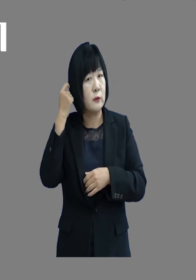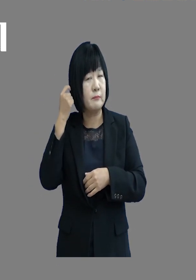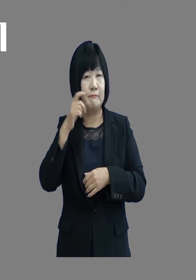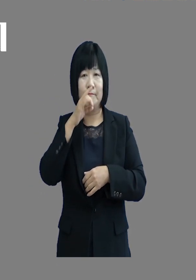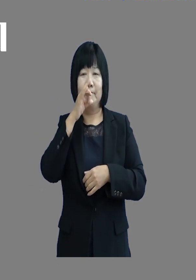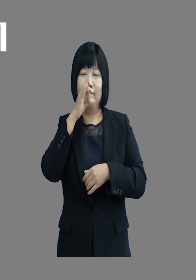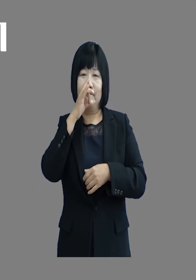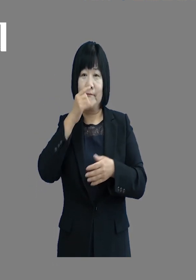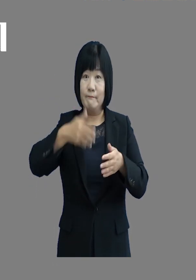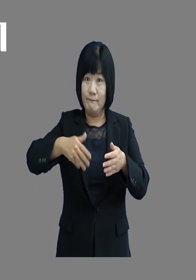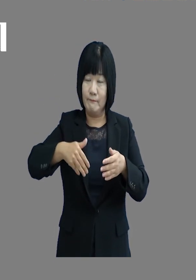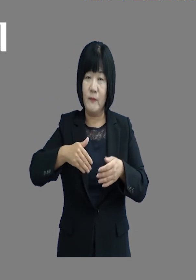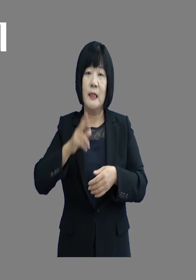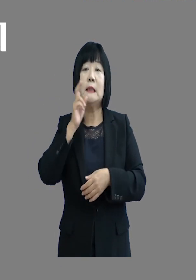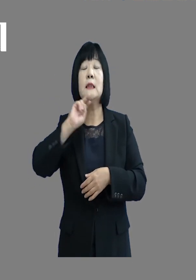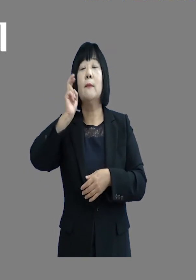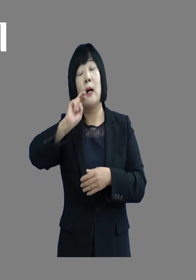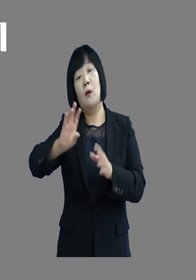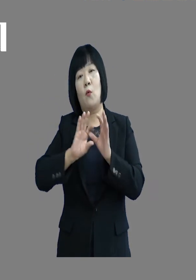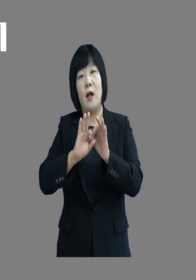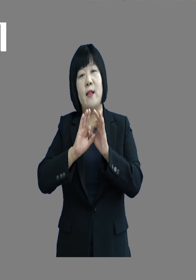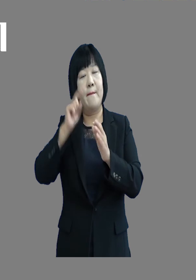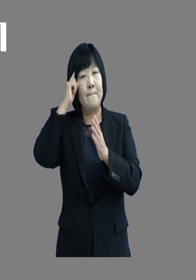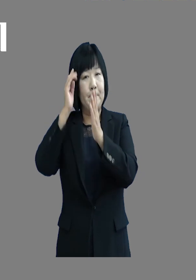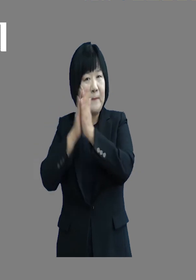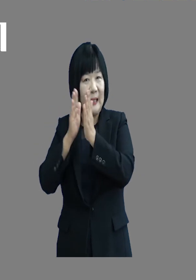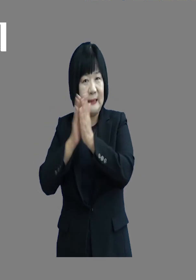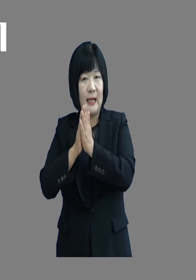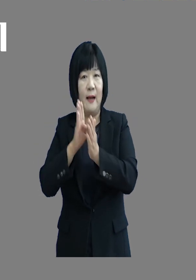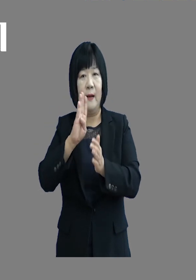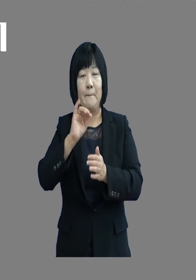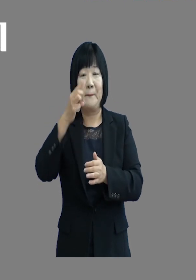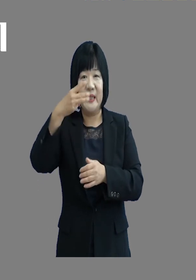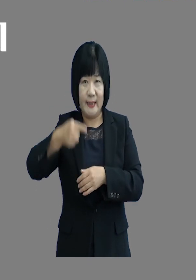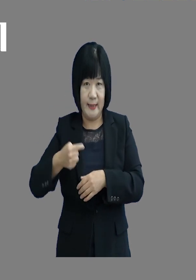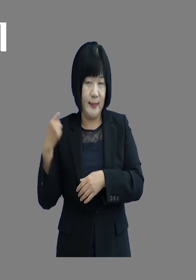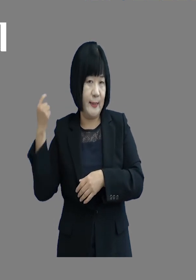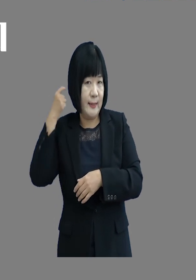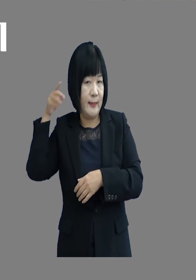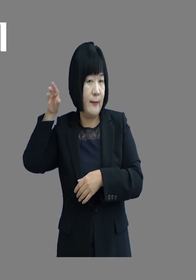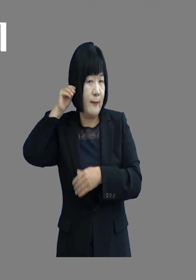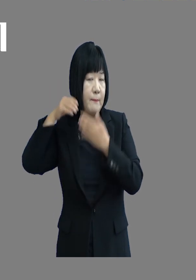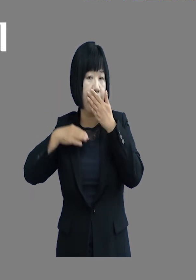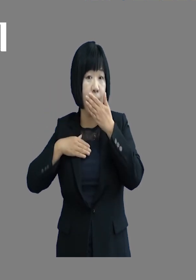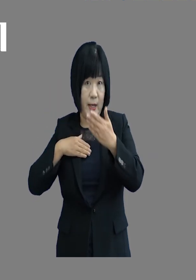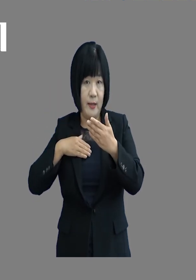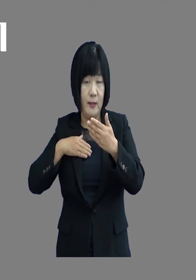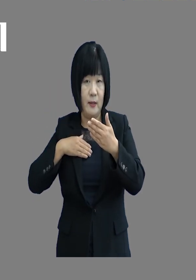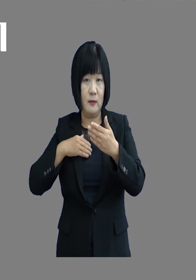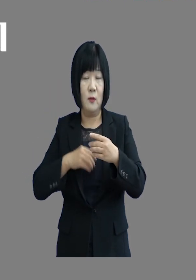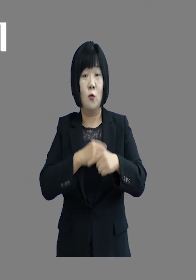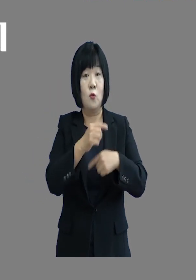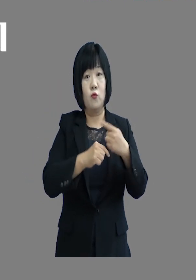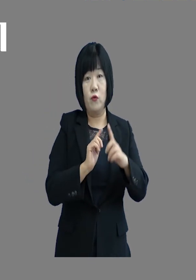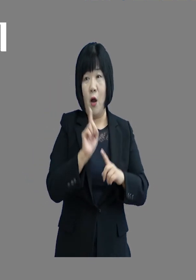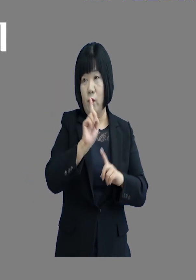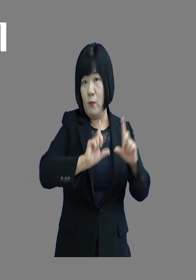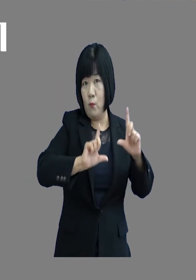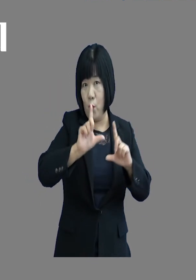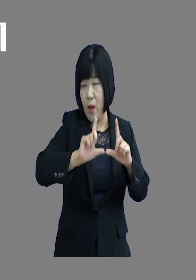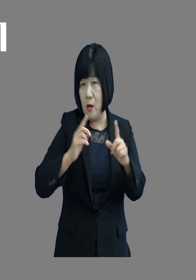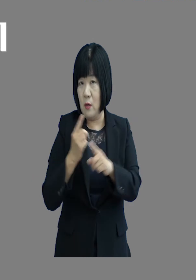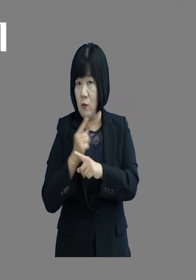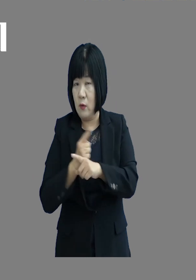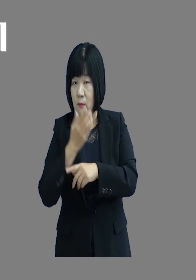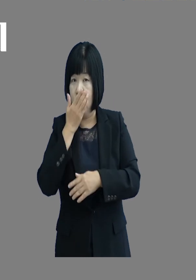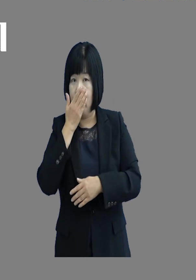들리고요. 음악 관련해서는 박자, 비트 이런 건 들을 수 있습니다. 그리고 수어의 어떤 모양들, 표정